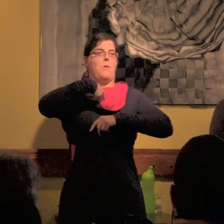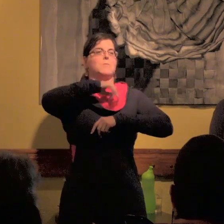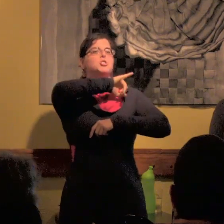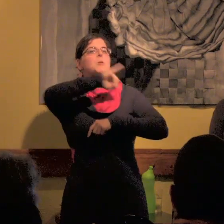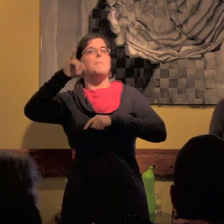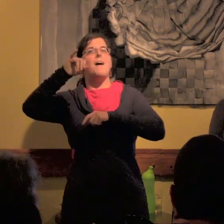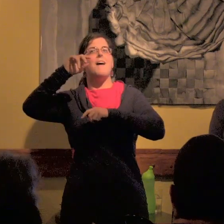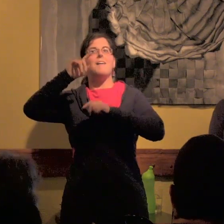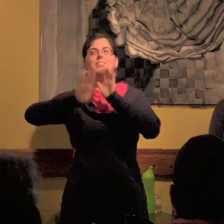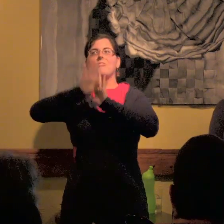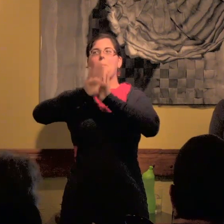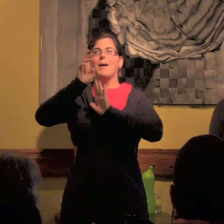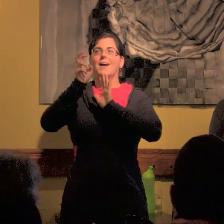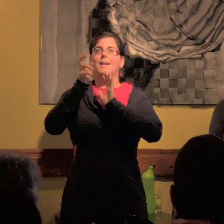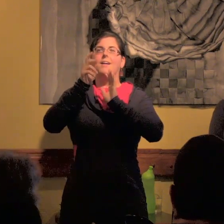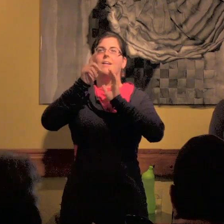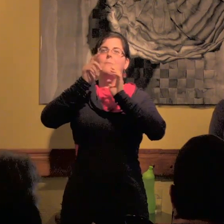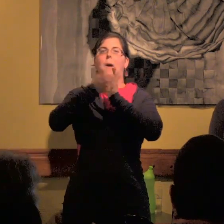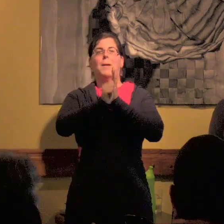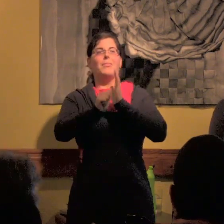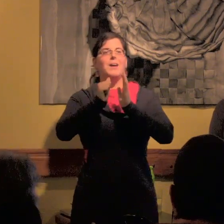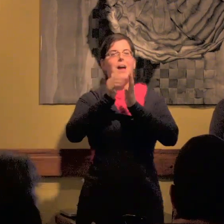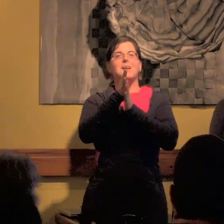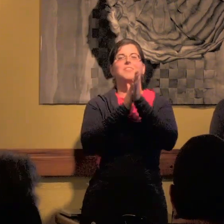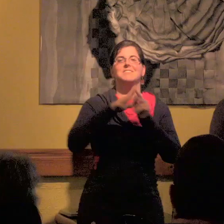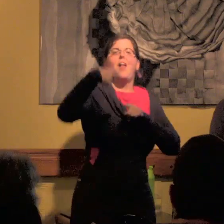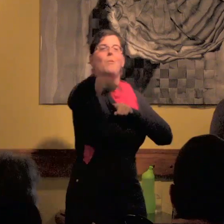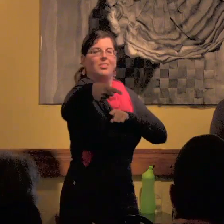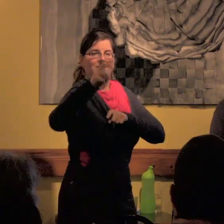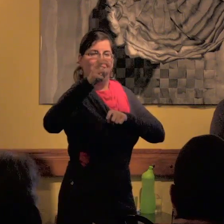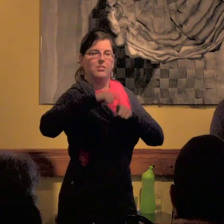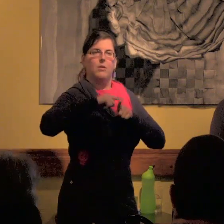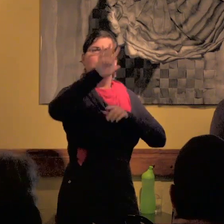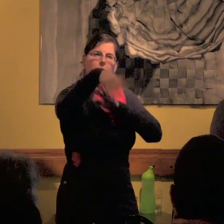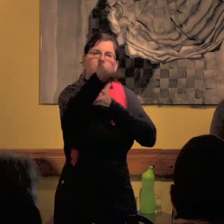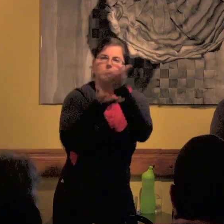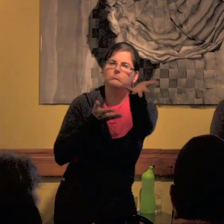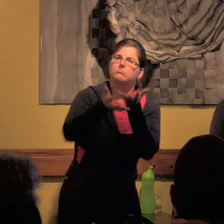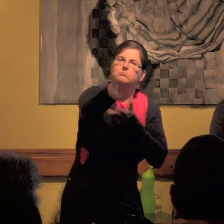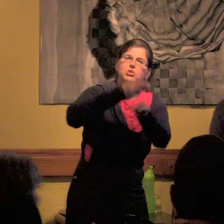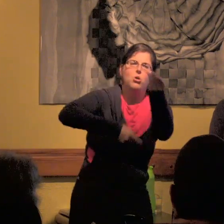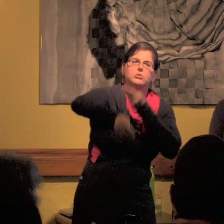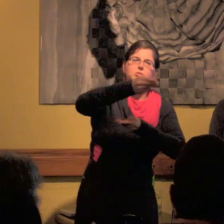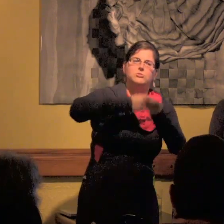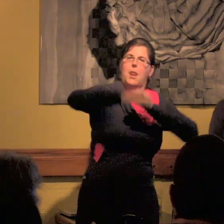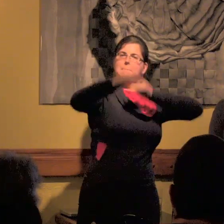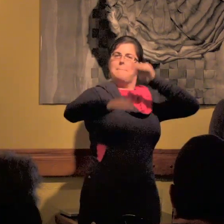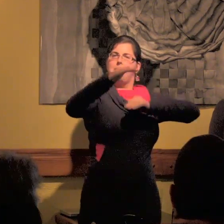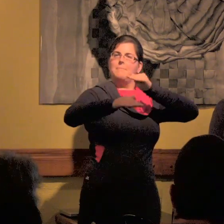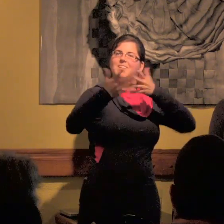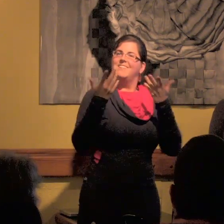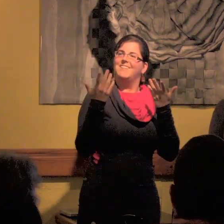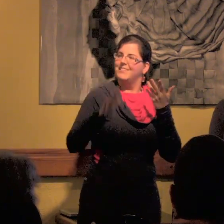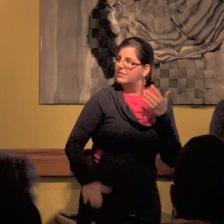temps finalement à répondre à des questions, mais n'est pas en train de développer des habiletés à s'intéresser à l'autre,